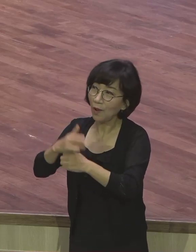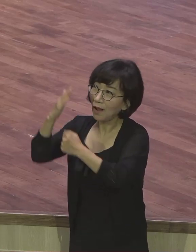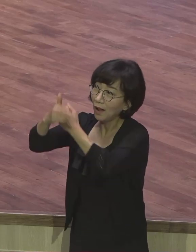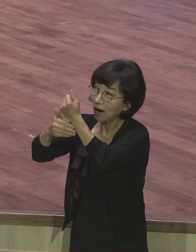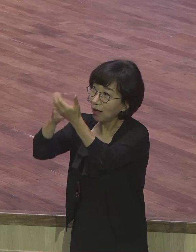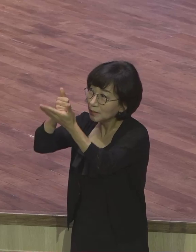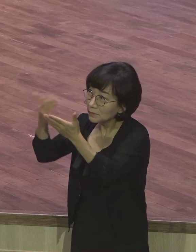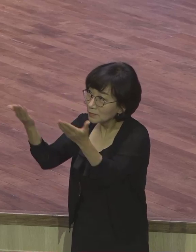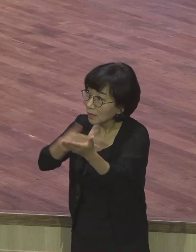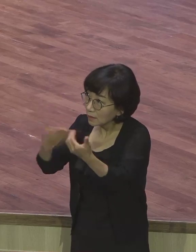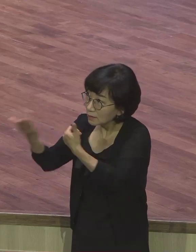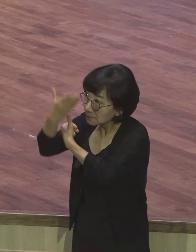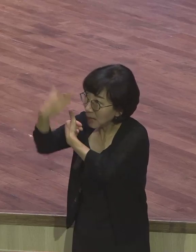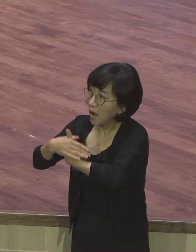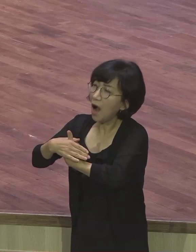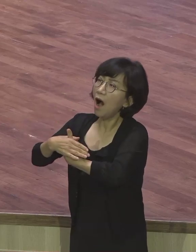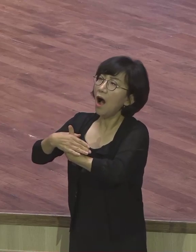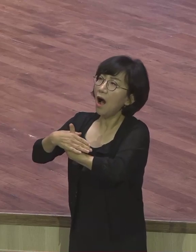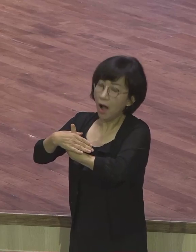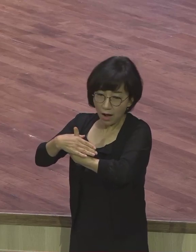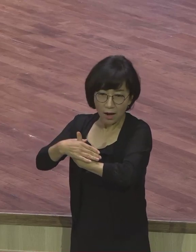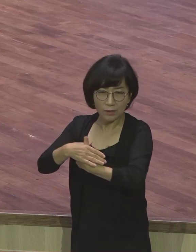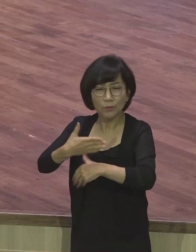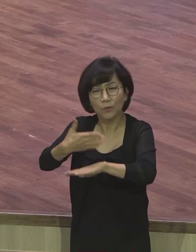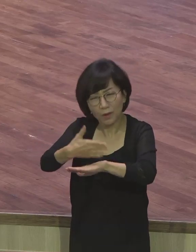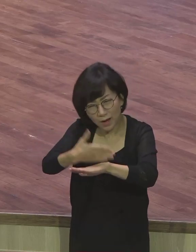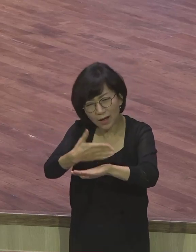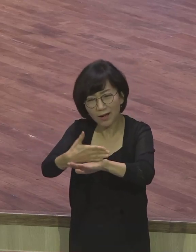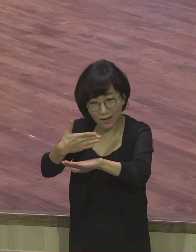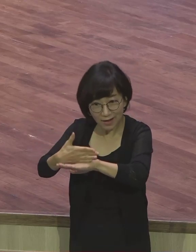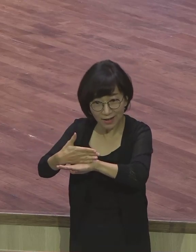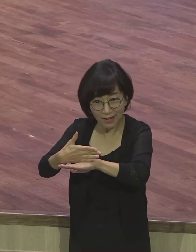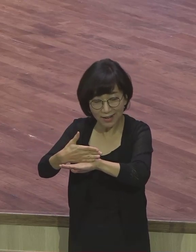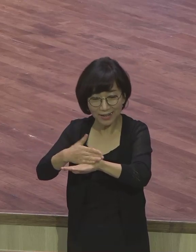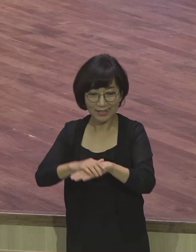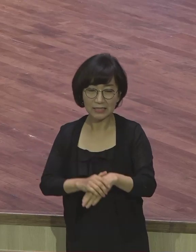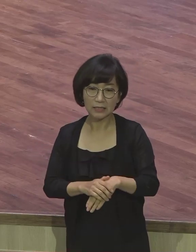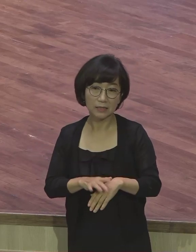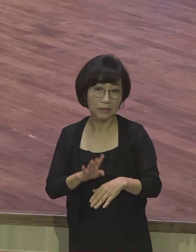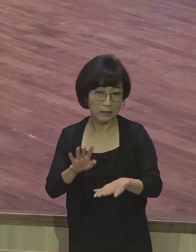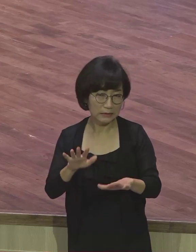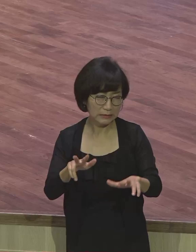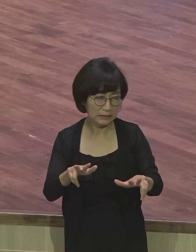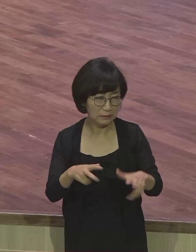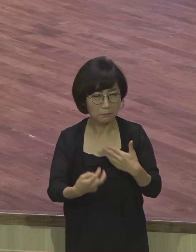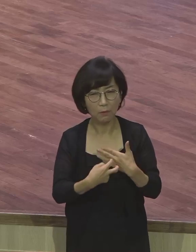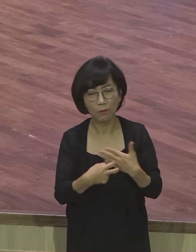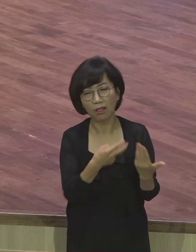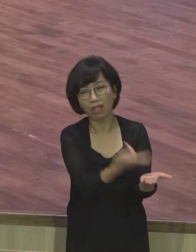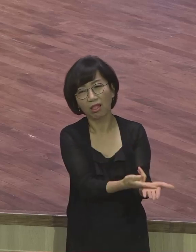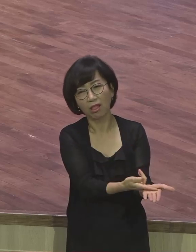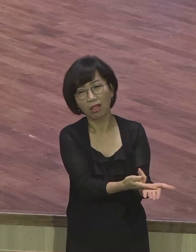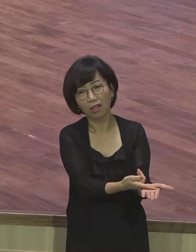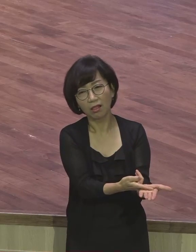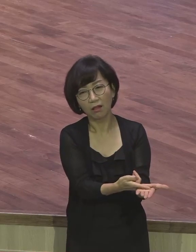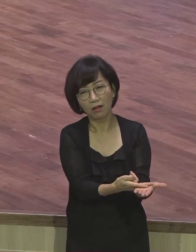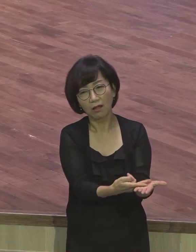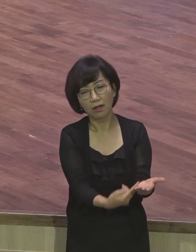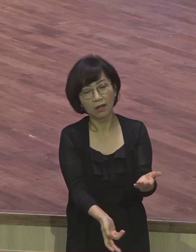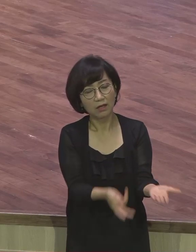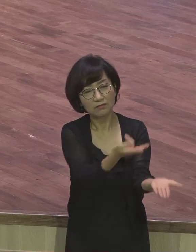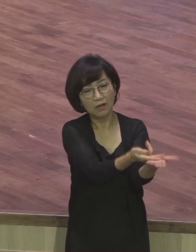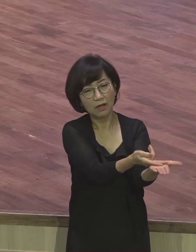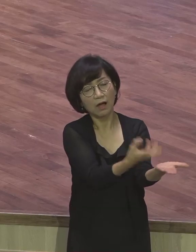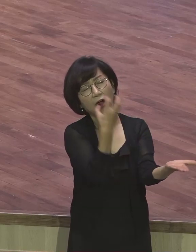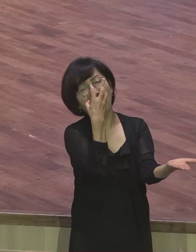얼마나 감사. 하나님을 위해서 일할 수 있는 기회 주신 거, 얼마나 감사해요. 아, 지금 또 병원에, 종합병원에, 병원에 환자들이 꽉꽉 차고 빽이